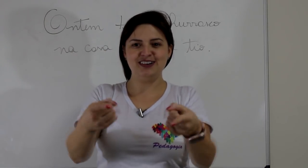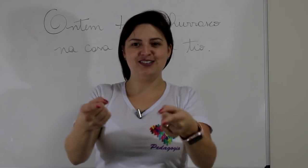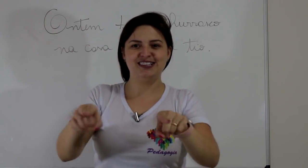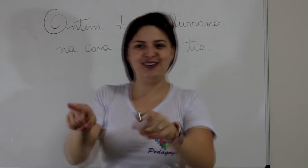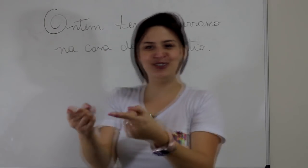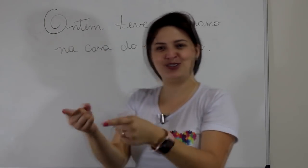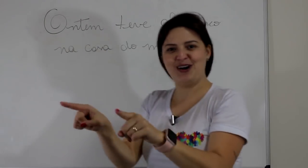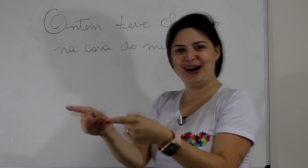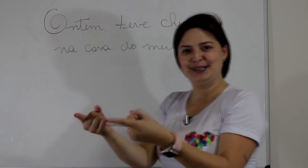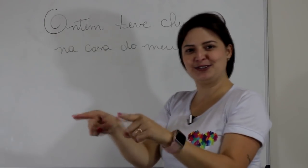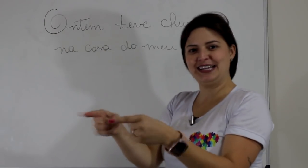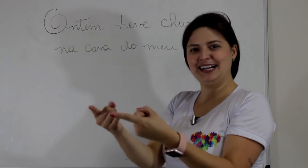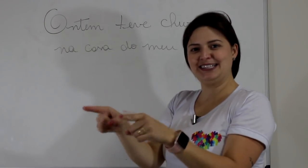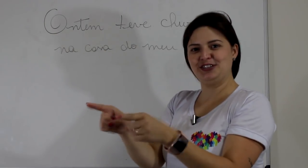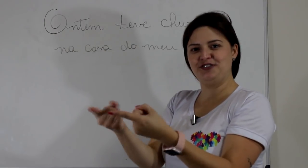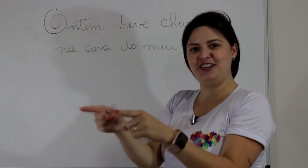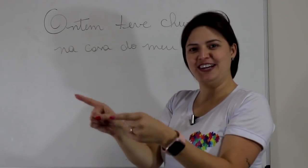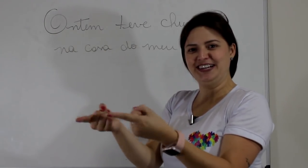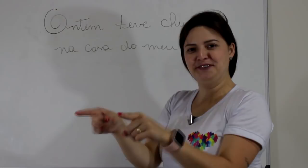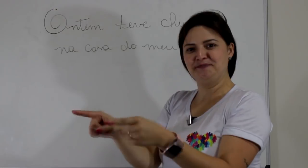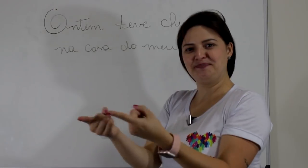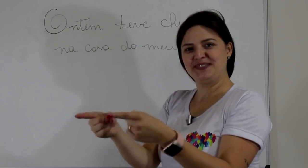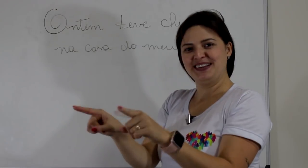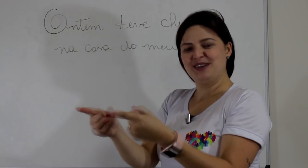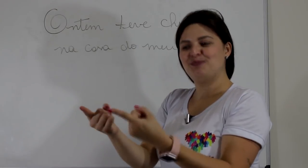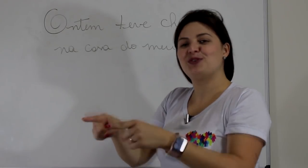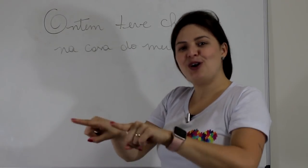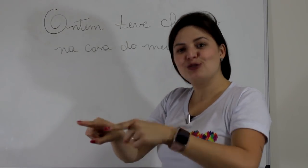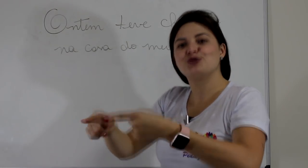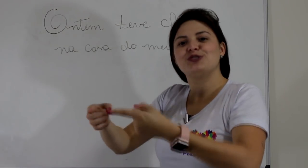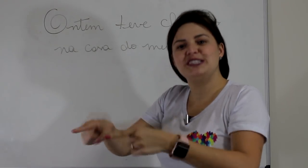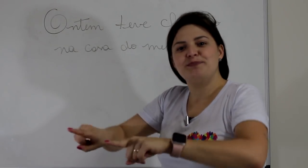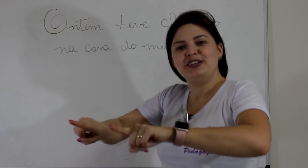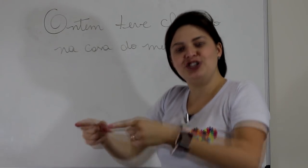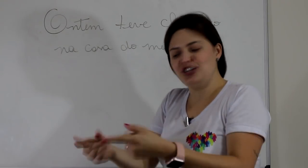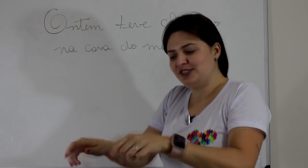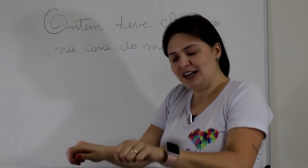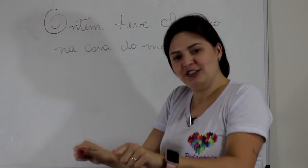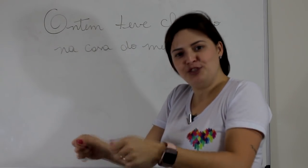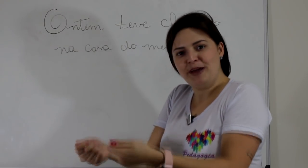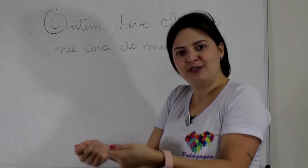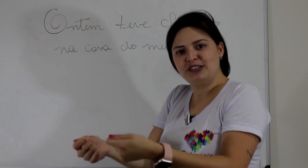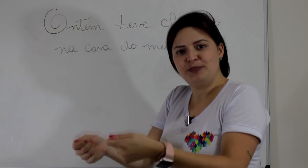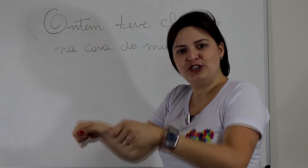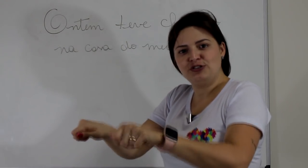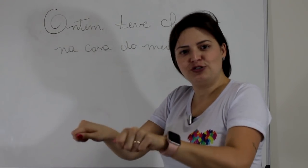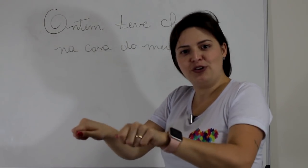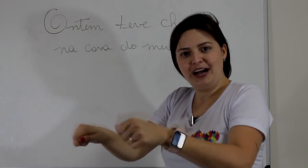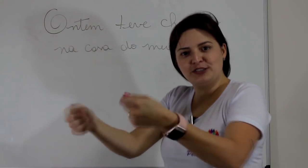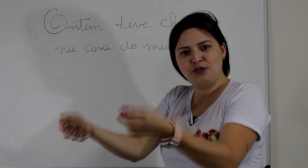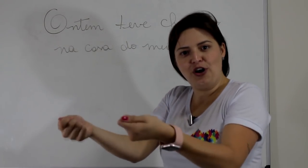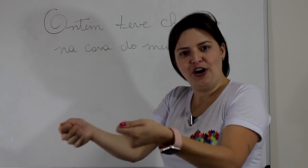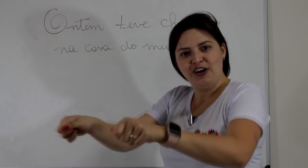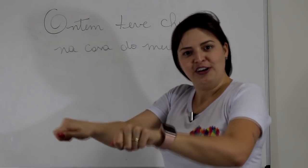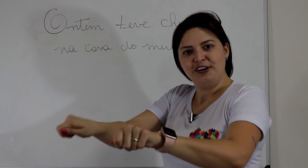o sinal de churrasco? Será que você adivinha? Por causa dos espetinhos. Sabe quando a gente pega os espetinhos do churrasco, ó, e